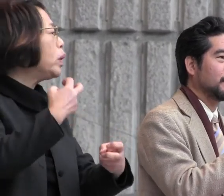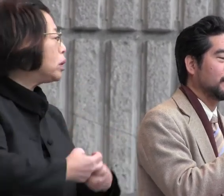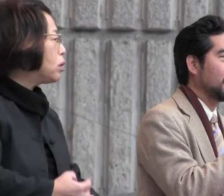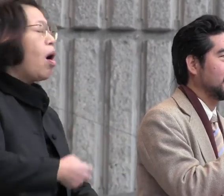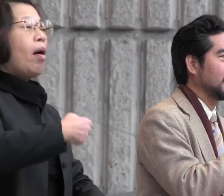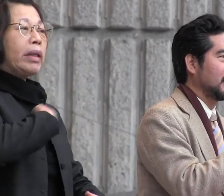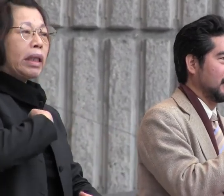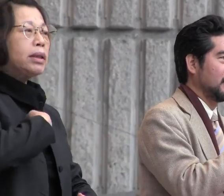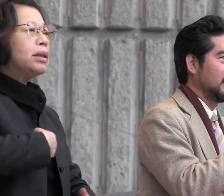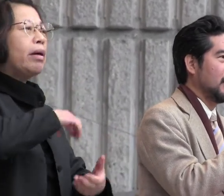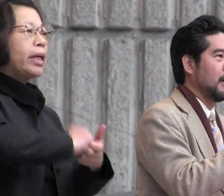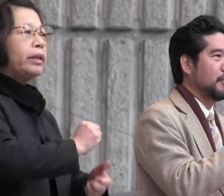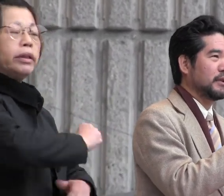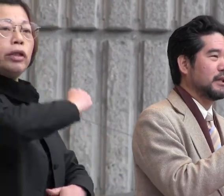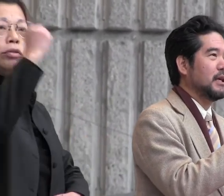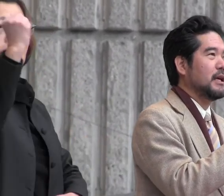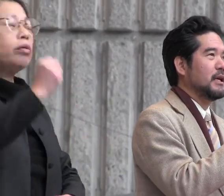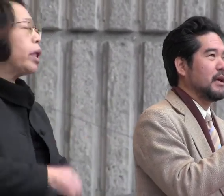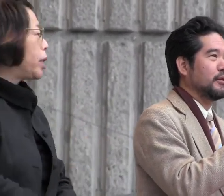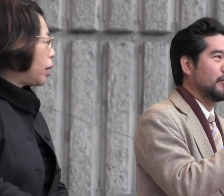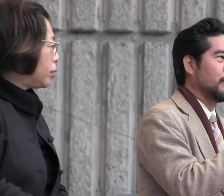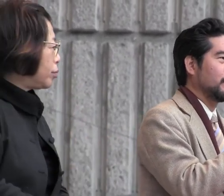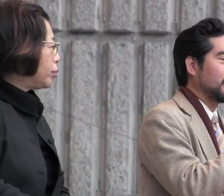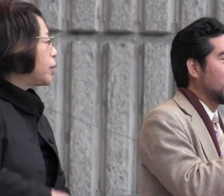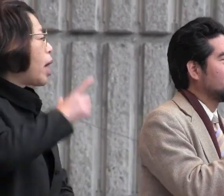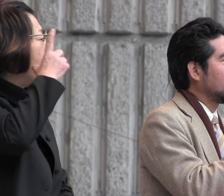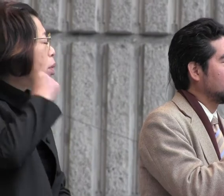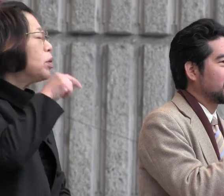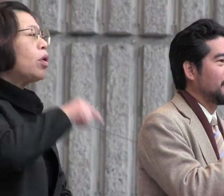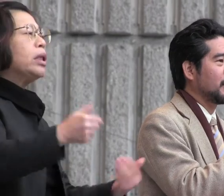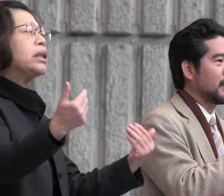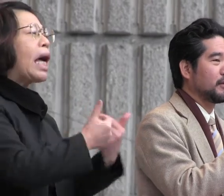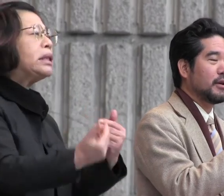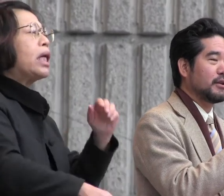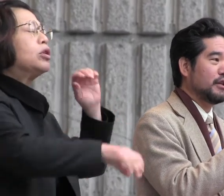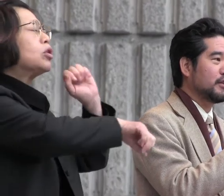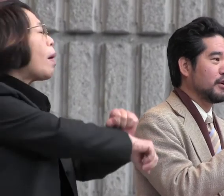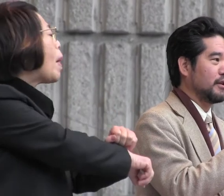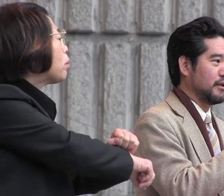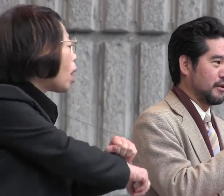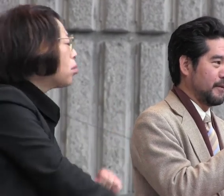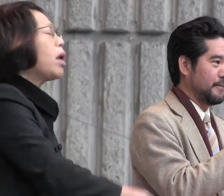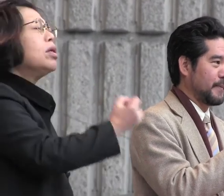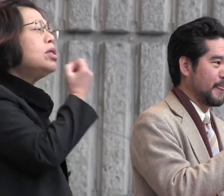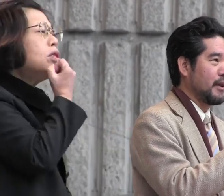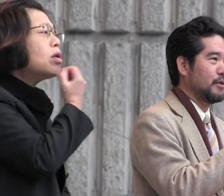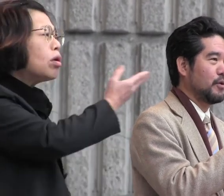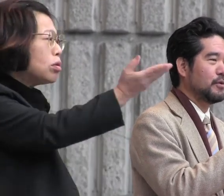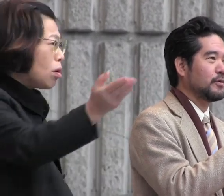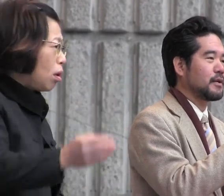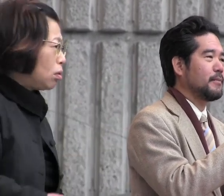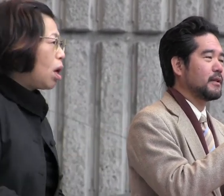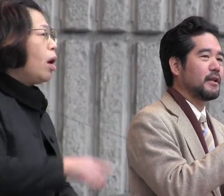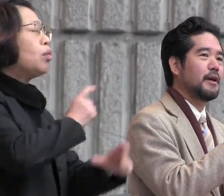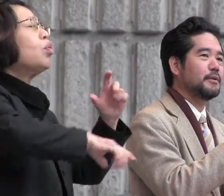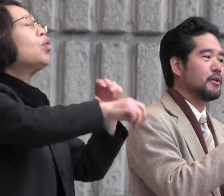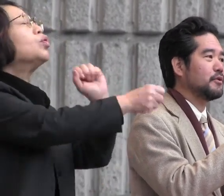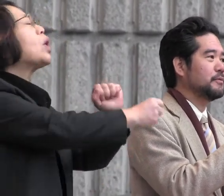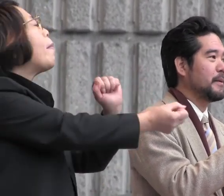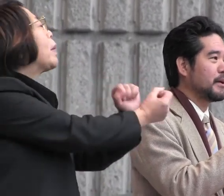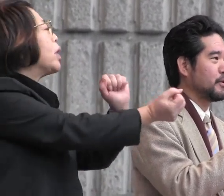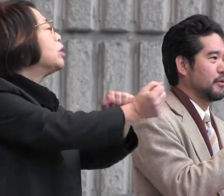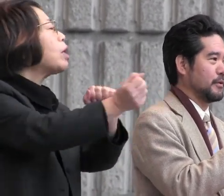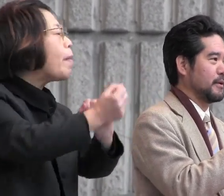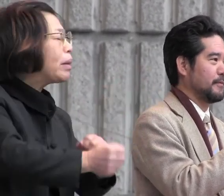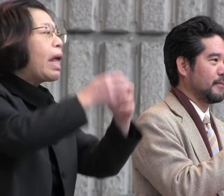して許すことはできない。もしそのことに反対して捕まったら、それはいいじゃないですか。どんどん捕まって刑務所を